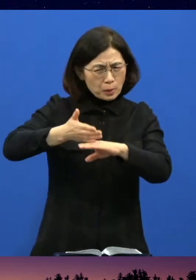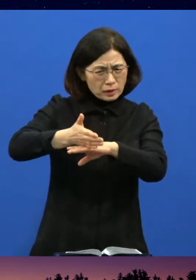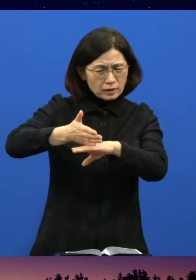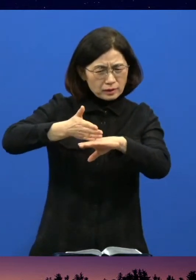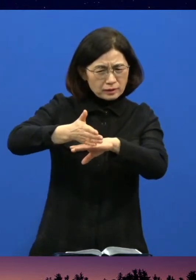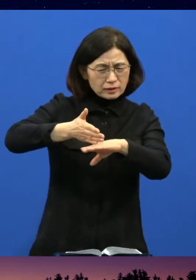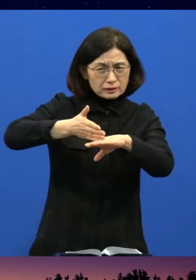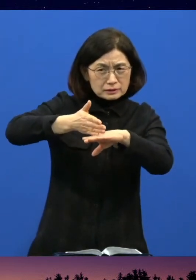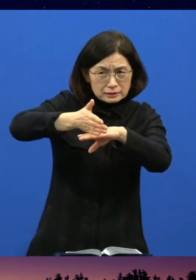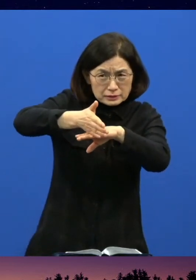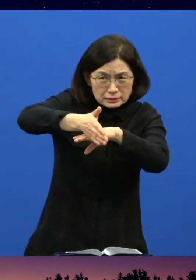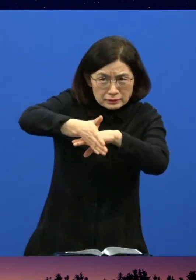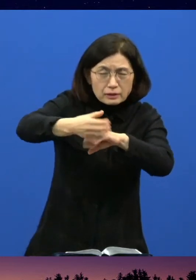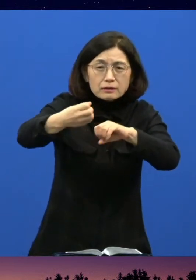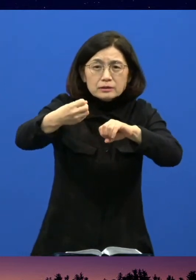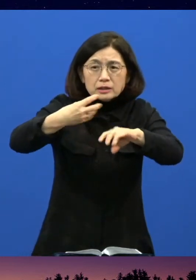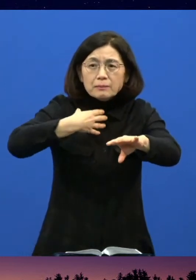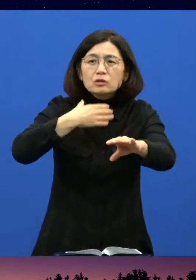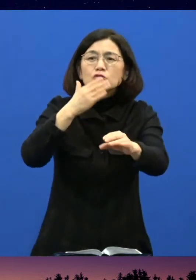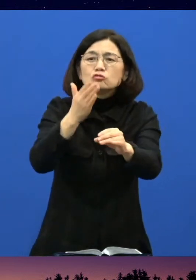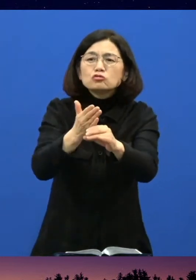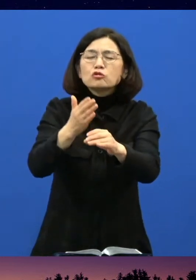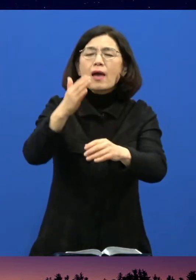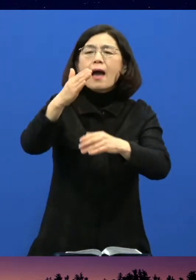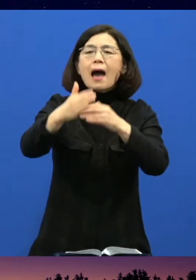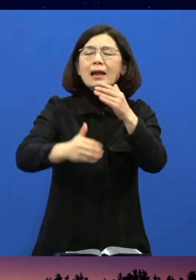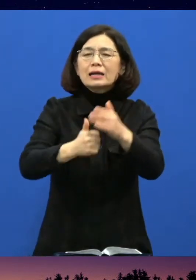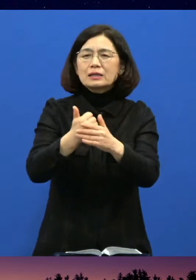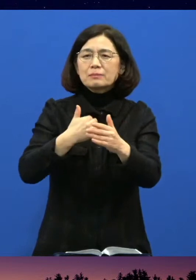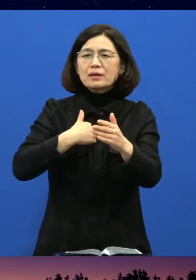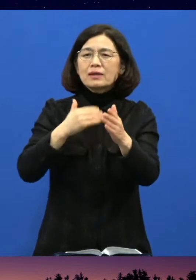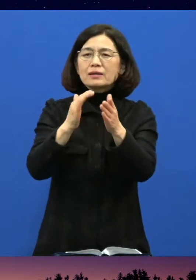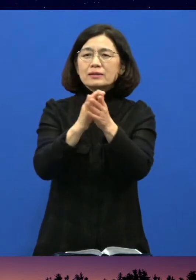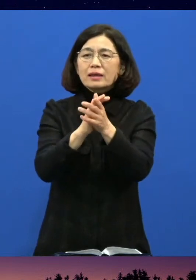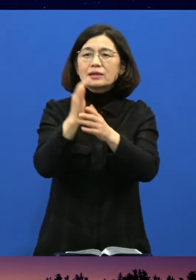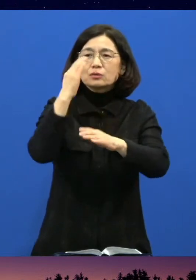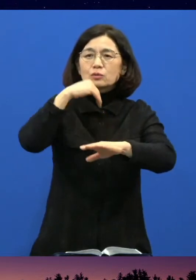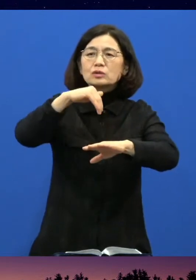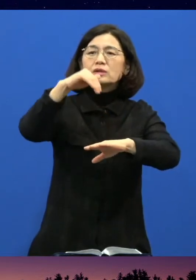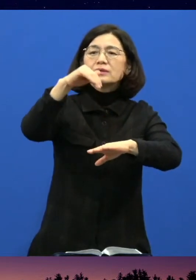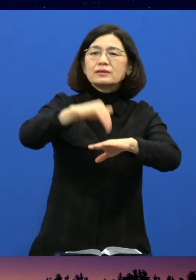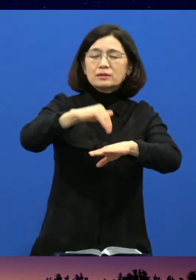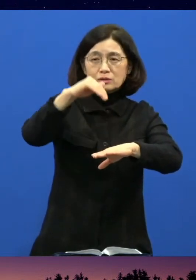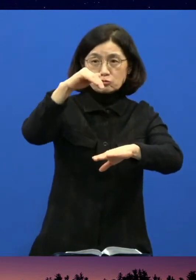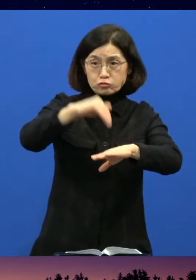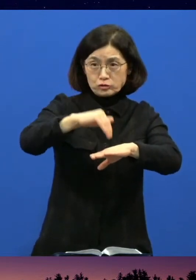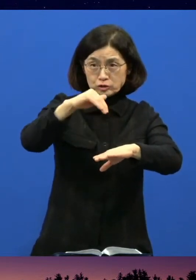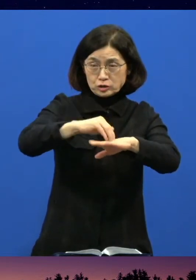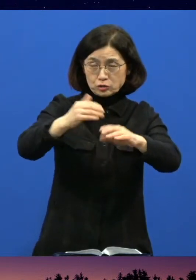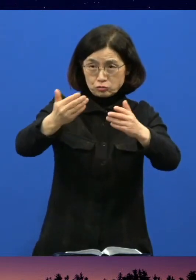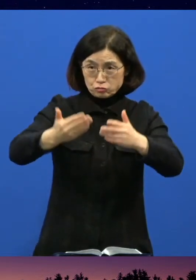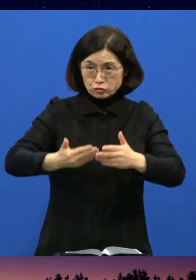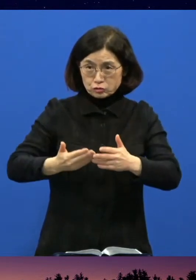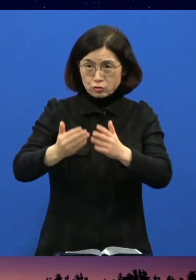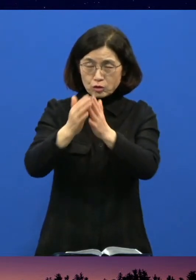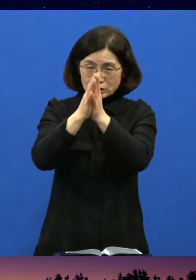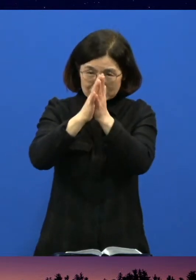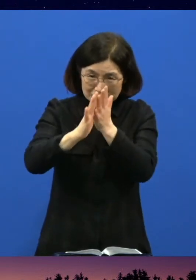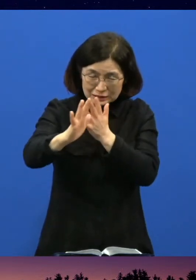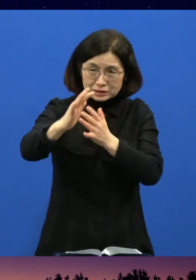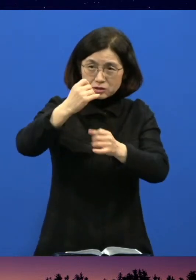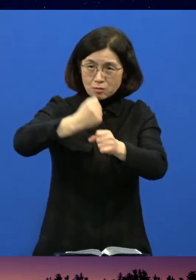내 기도를 하나님이 재련하시고 정돈하시고 질서를 잡게 하시고 하나님의 말씀 앞에